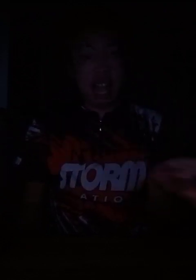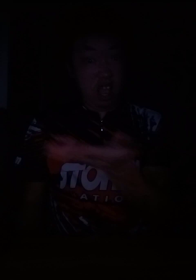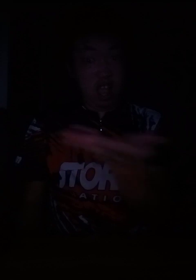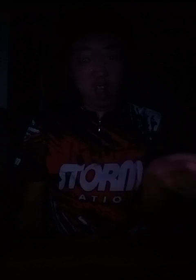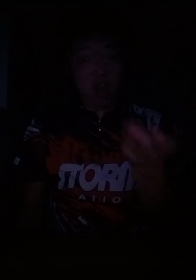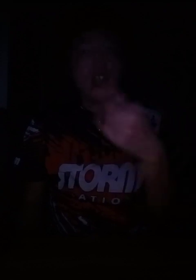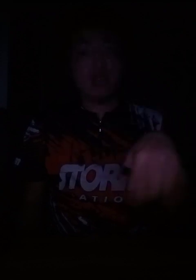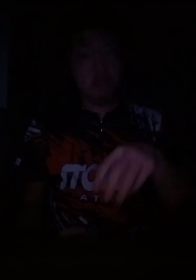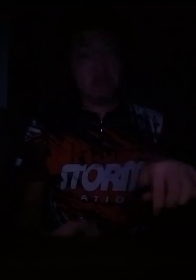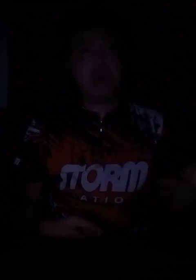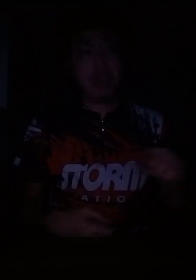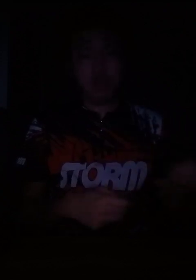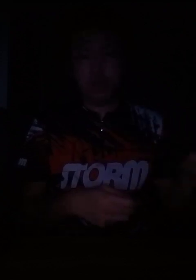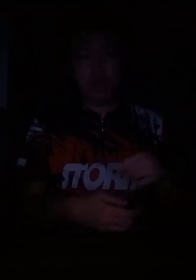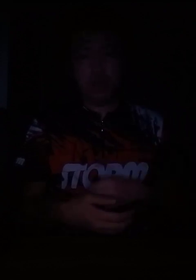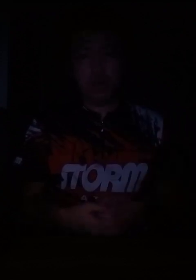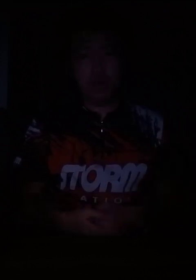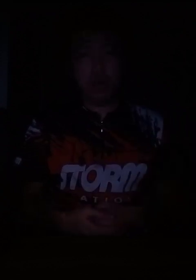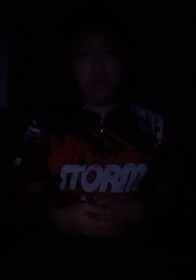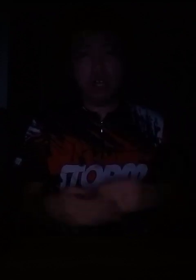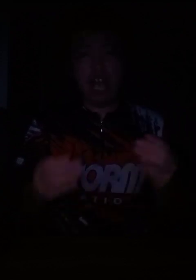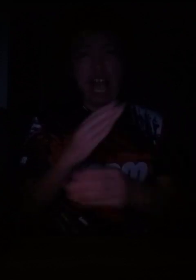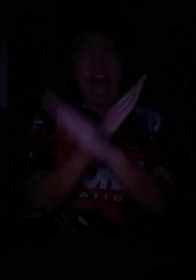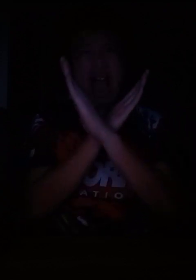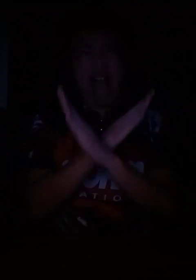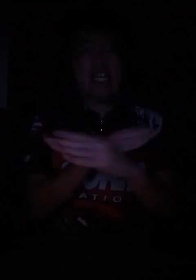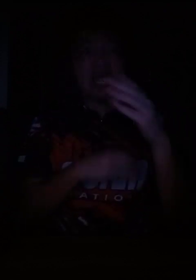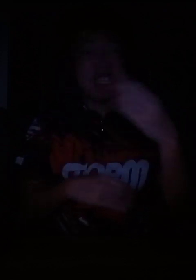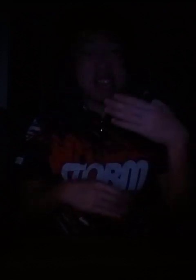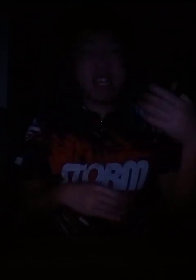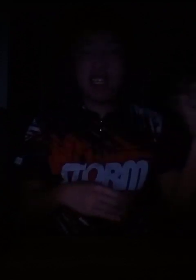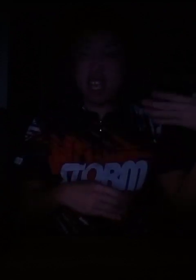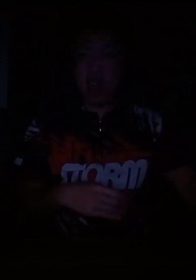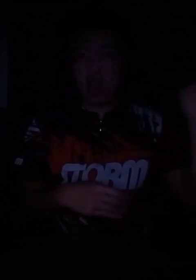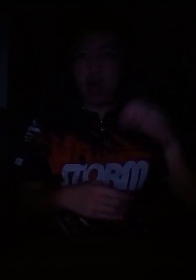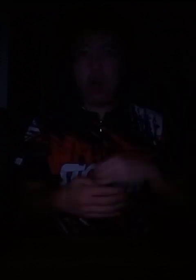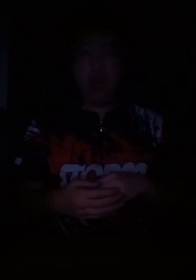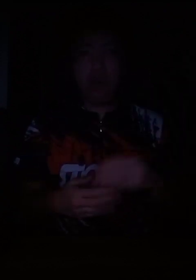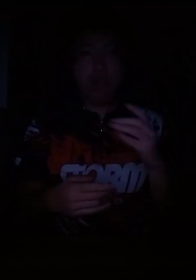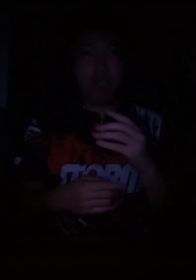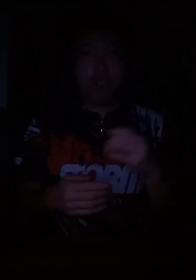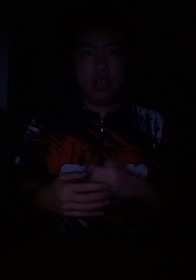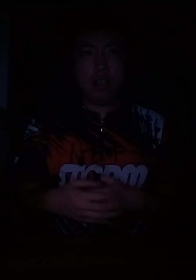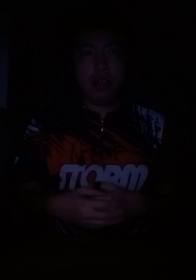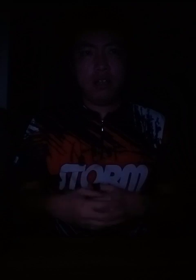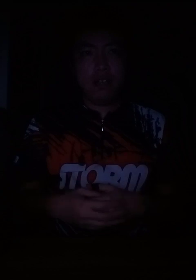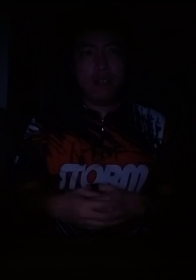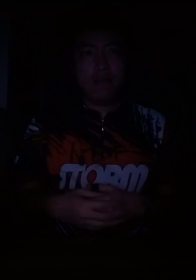나 너 좀 일 좀 시켜야 되겠어. 다른 사람 찾으세요. 뭐 찾아?